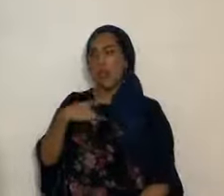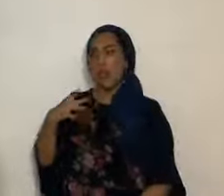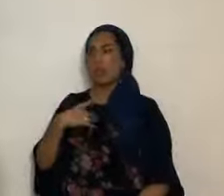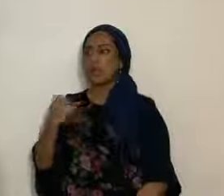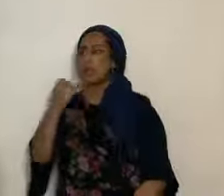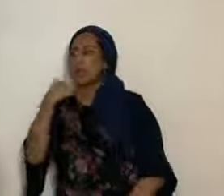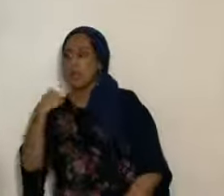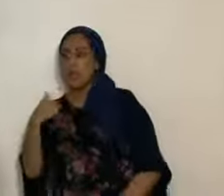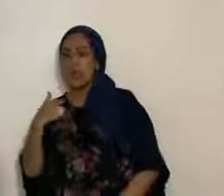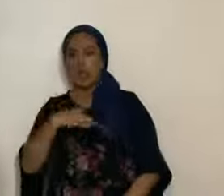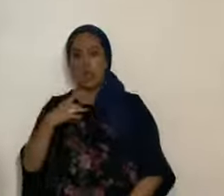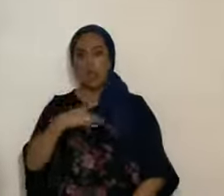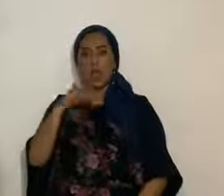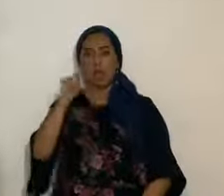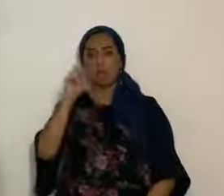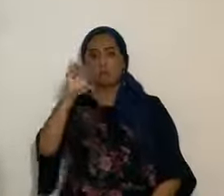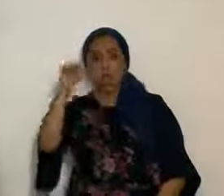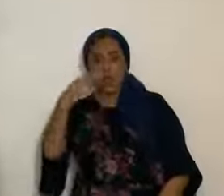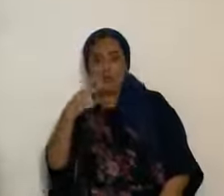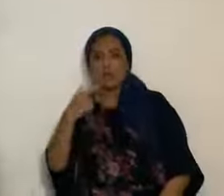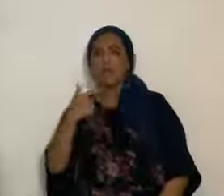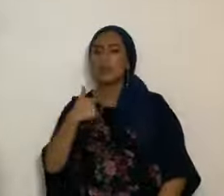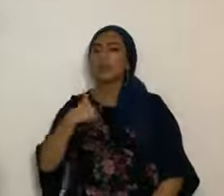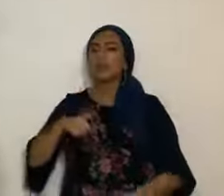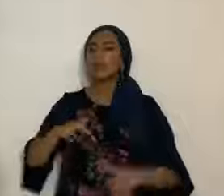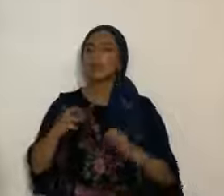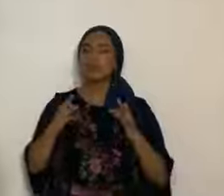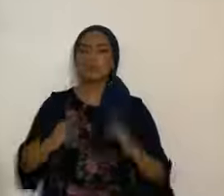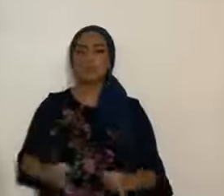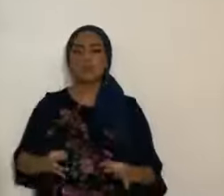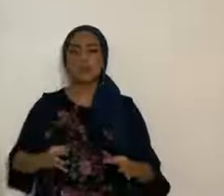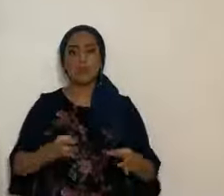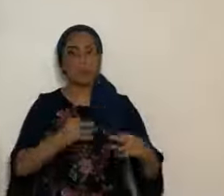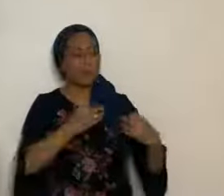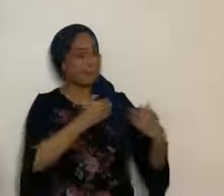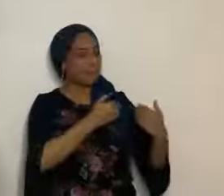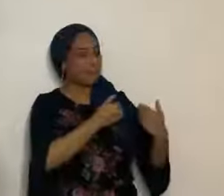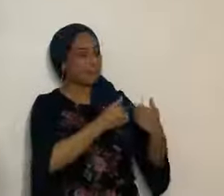Torá, y tomamos la decisión de apartarnos de aquello que era nuestra vida,